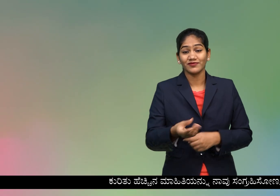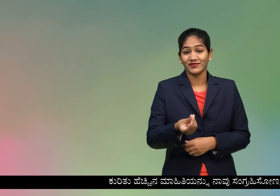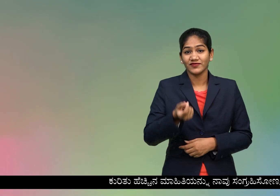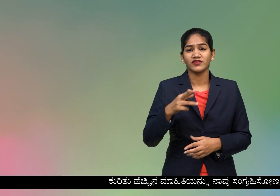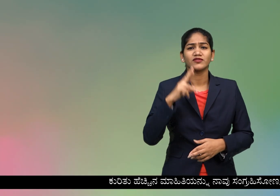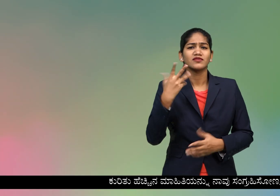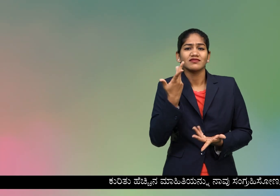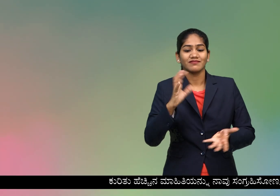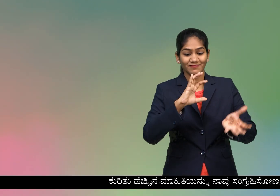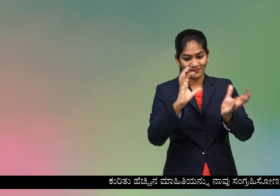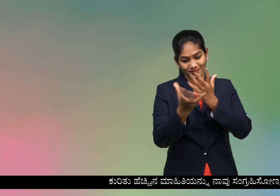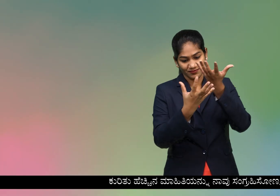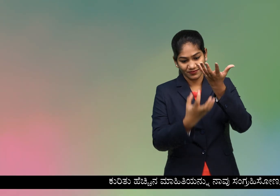ನಾವು ಸಂಗ್ರಹಿಸೋಣ.